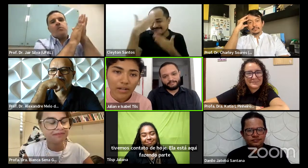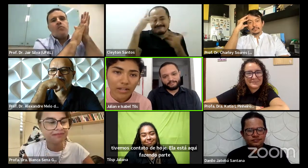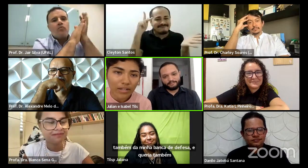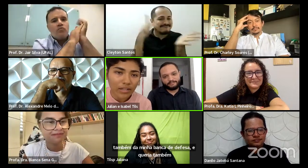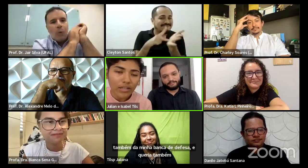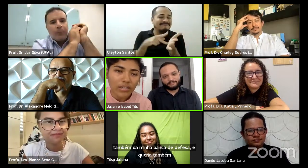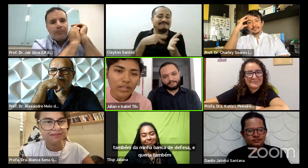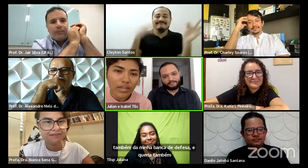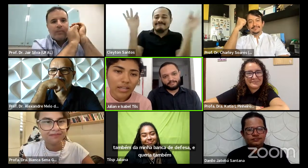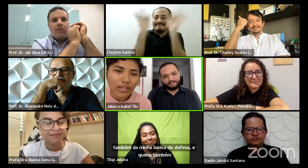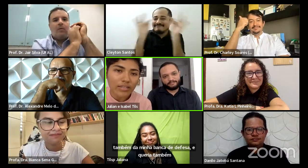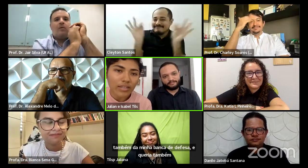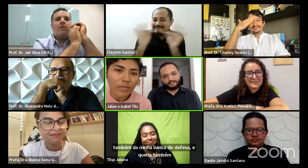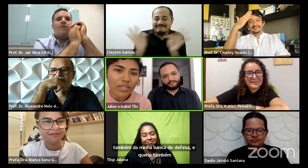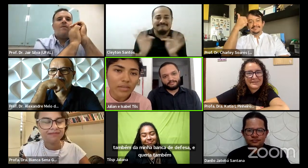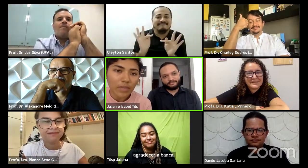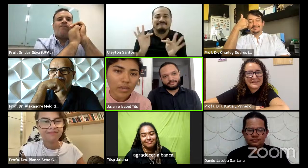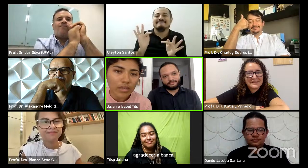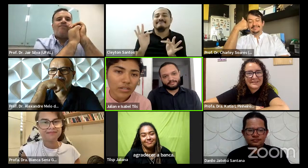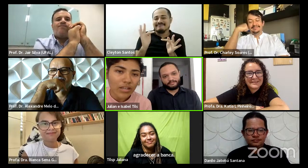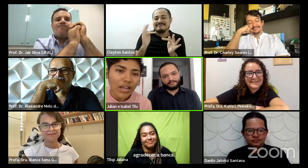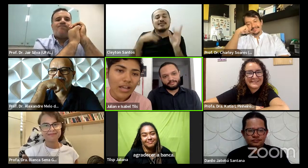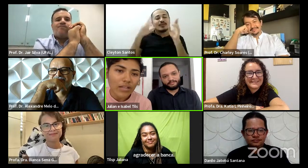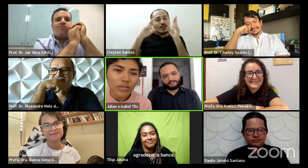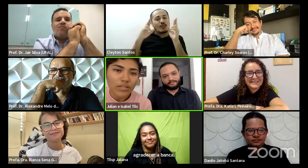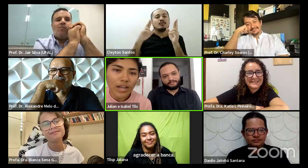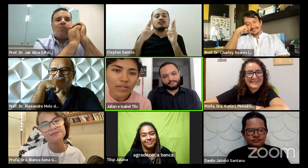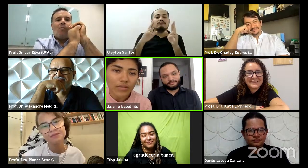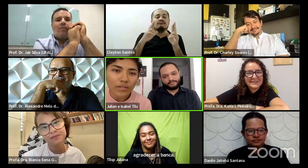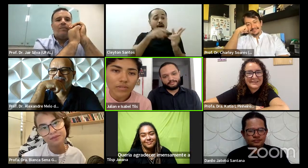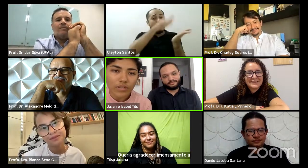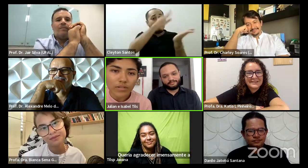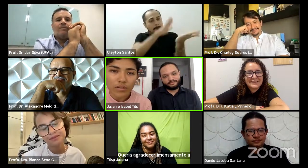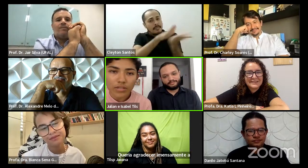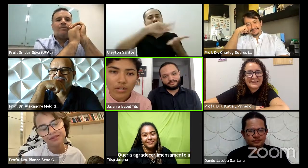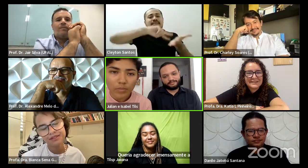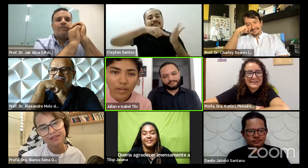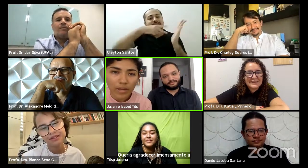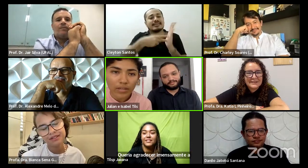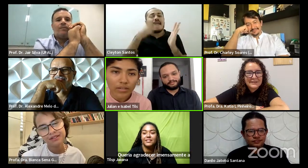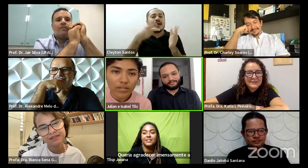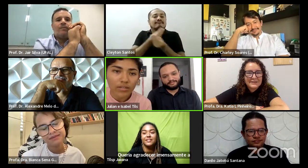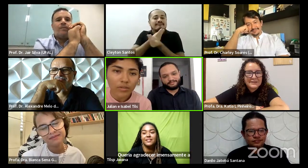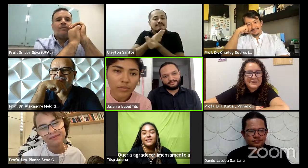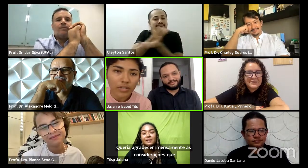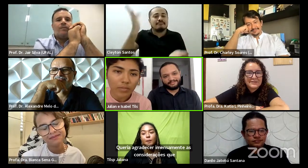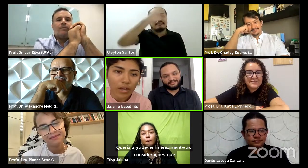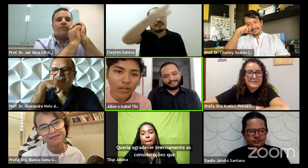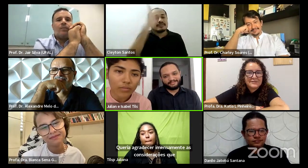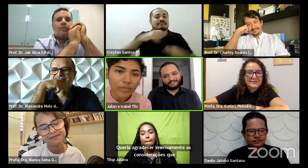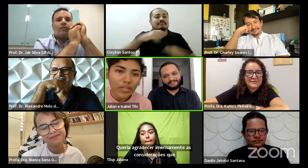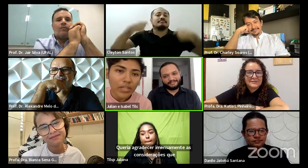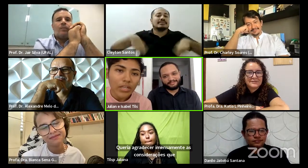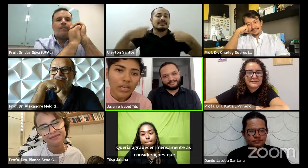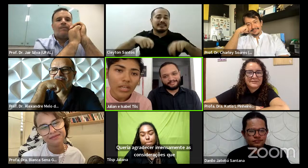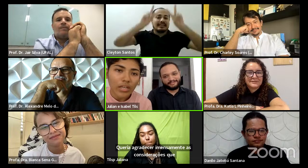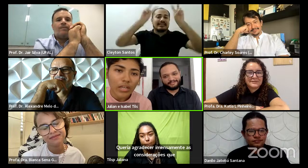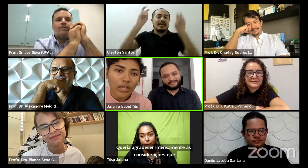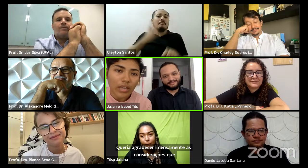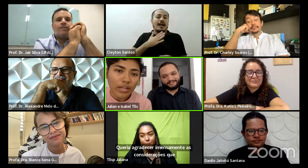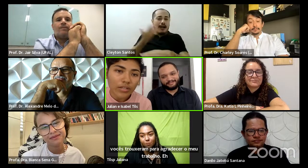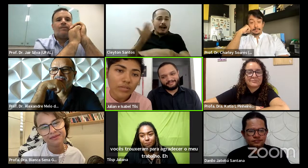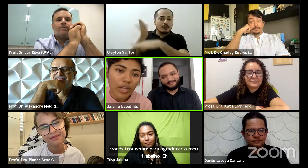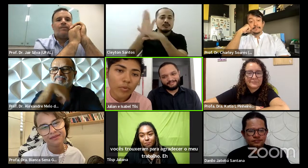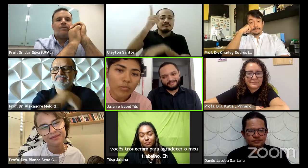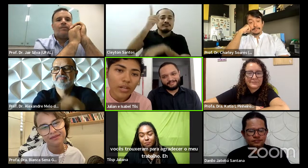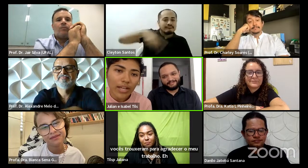agradecer à banca. Queria agradecer imensamente as considerações que vocês trouxeram para engrandecer o meu trabalho.